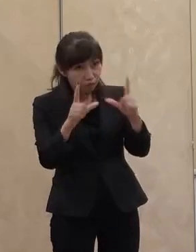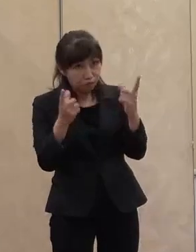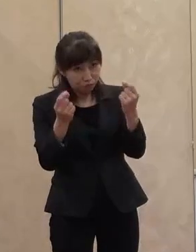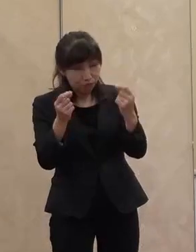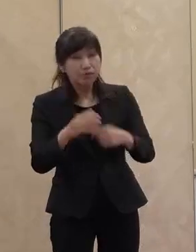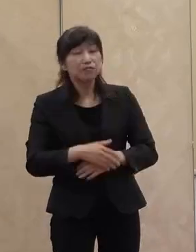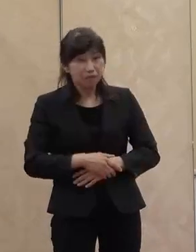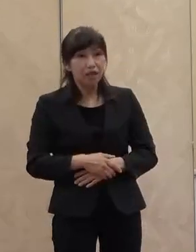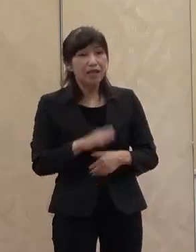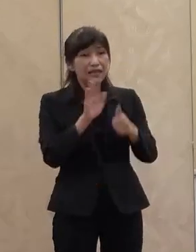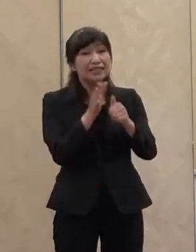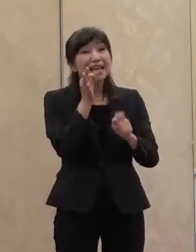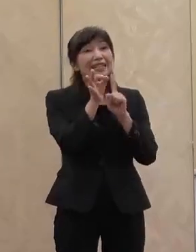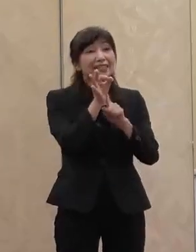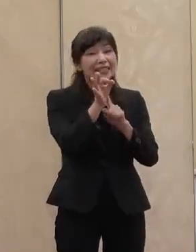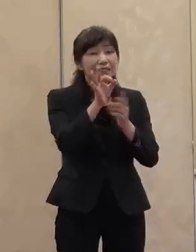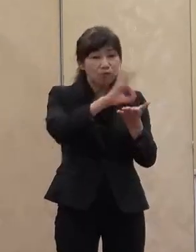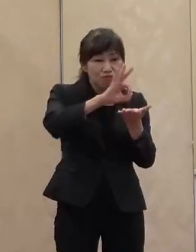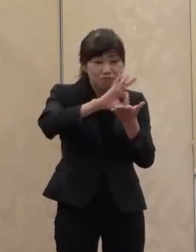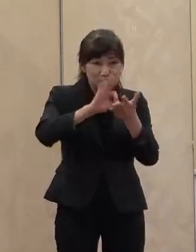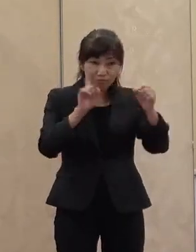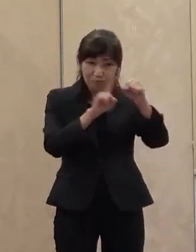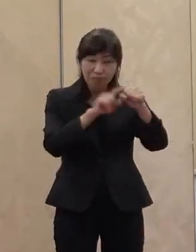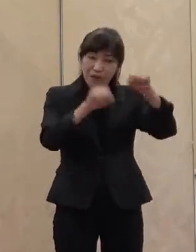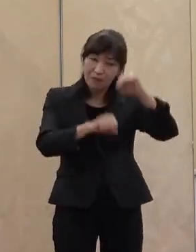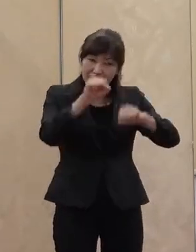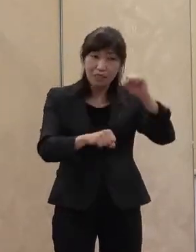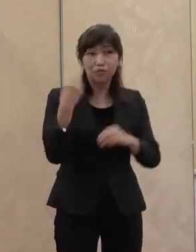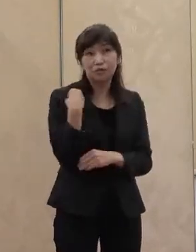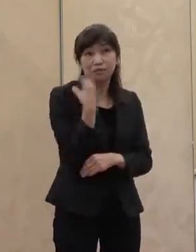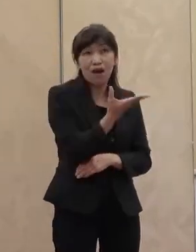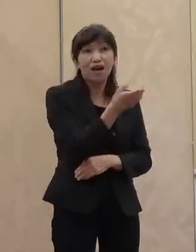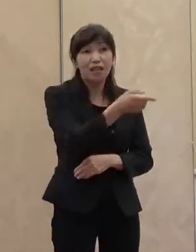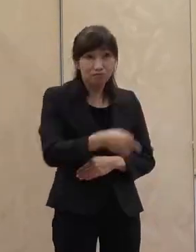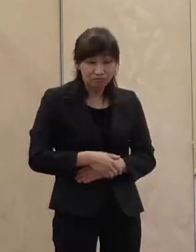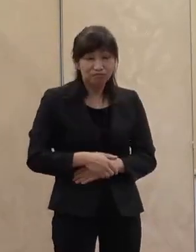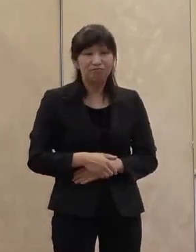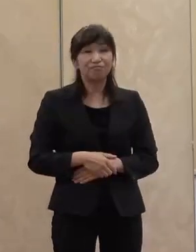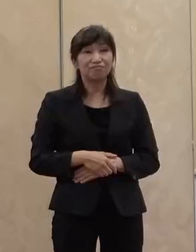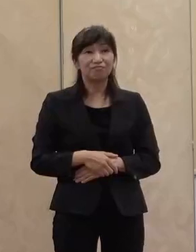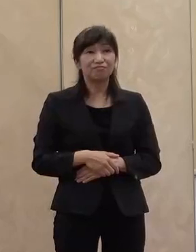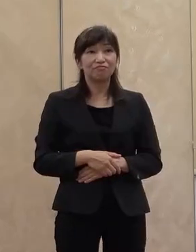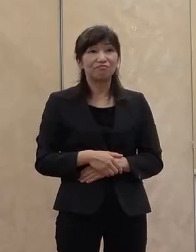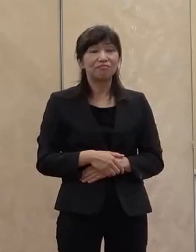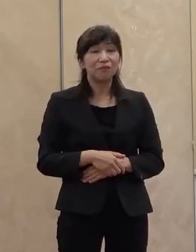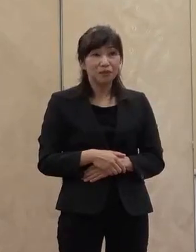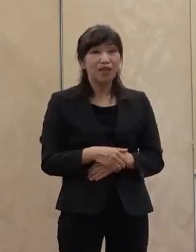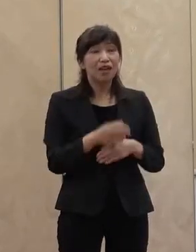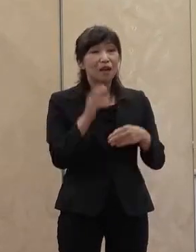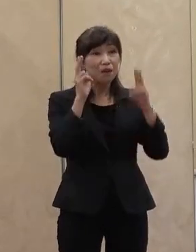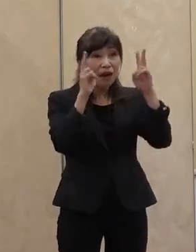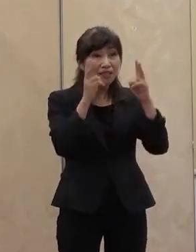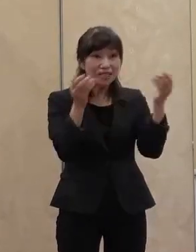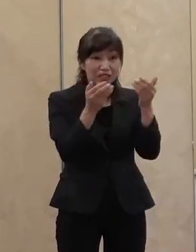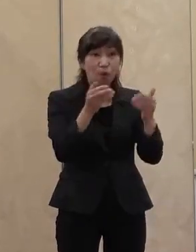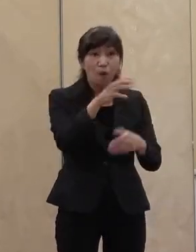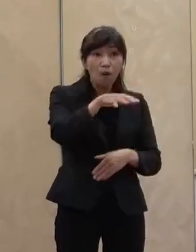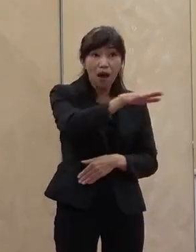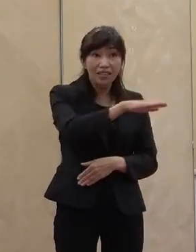い方は自由なので、そこは民間事業会社に、その事業者がある意味